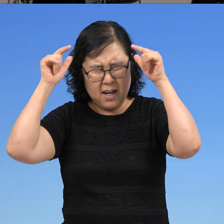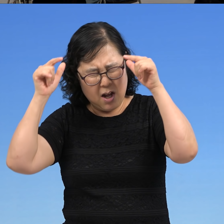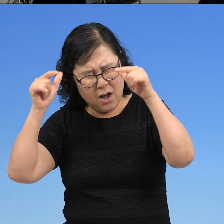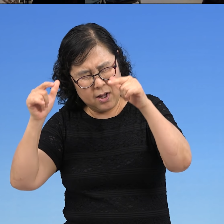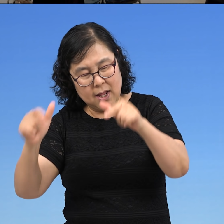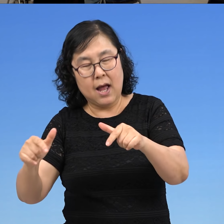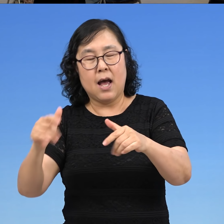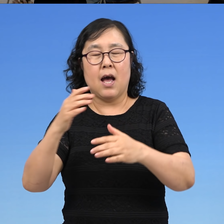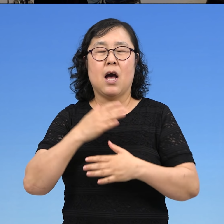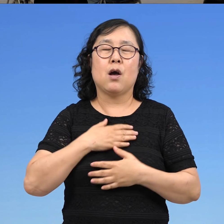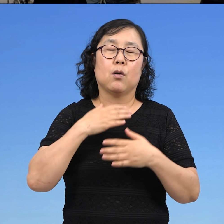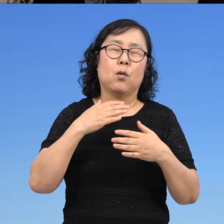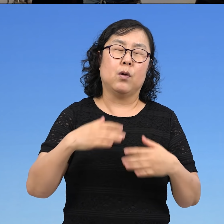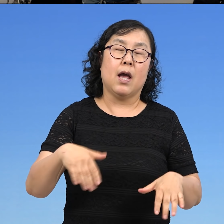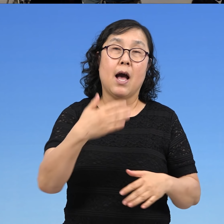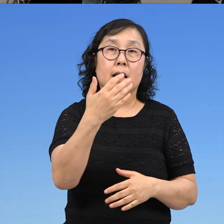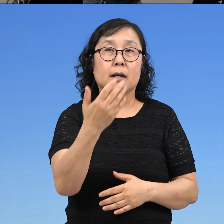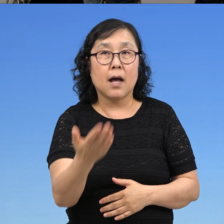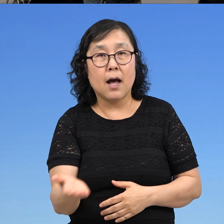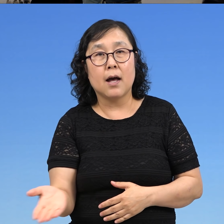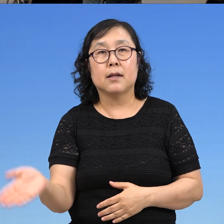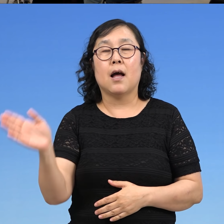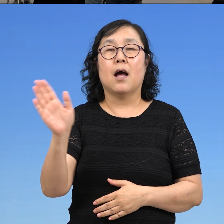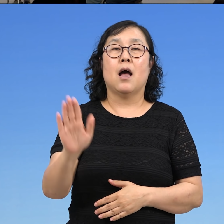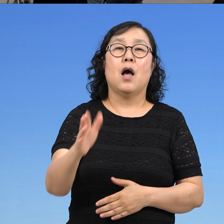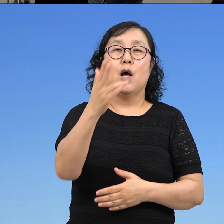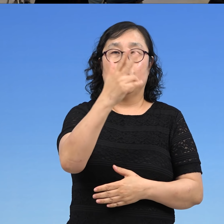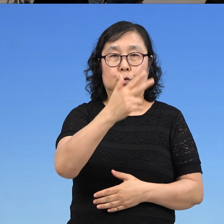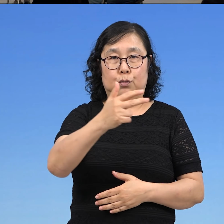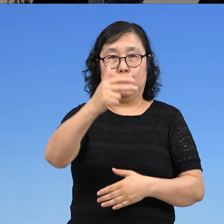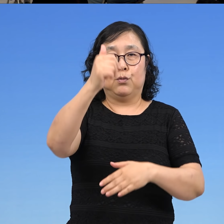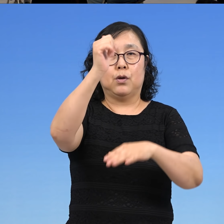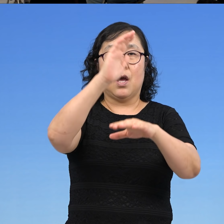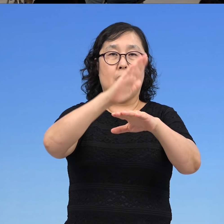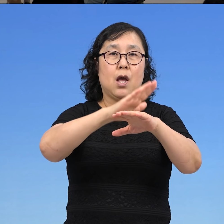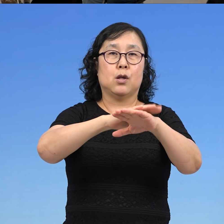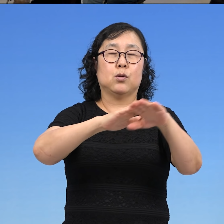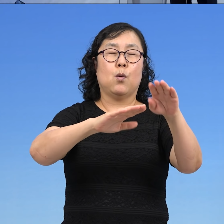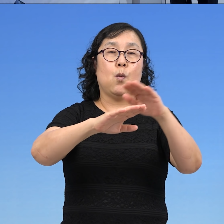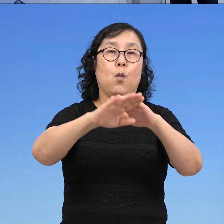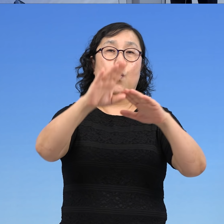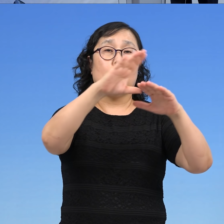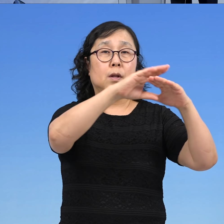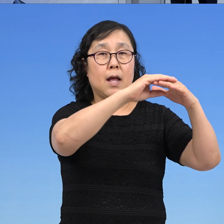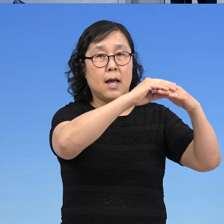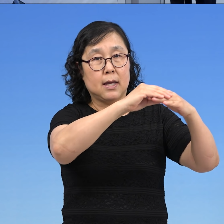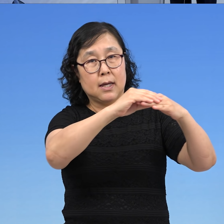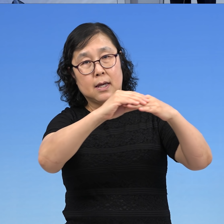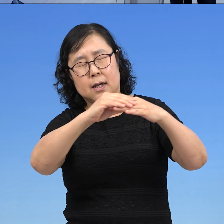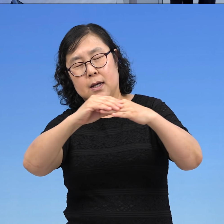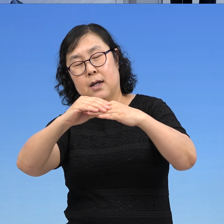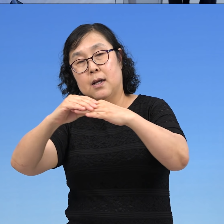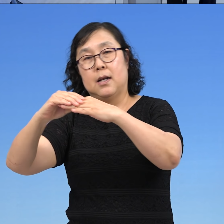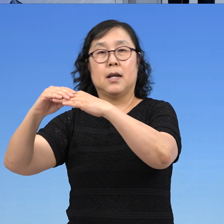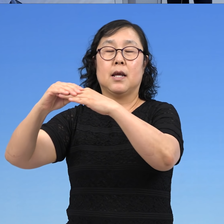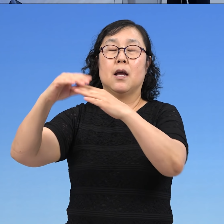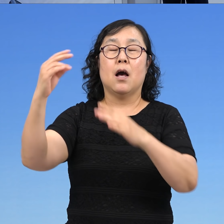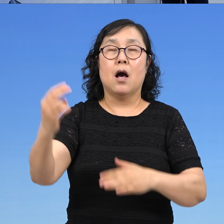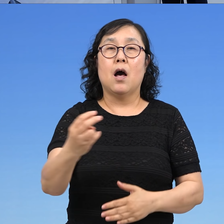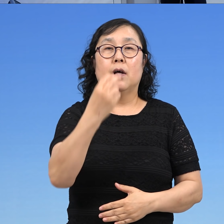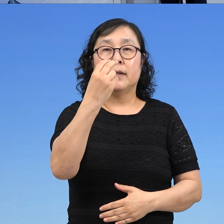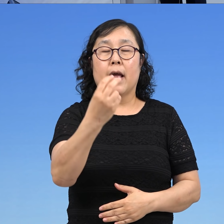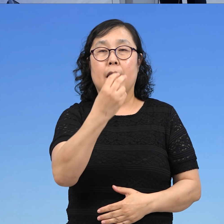리면 하고 약간 하며 우리 추세 손에 이끌 지오